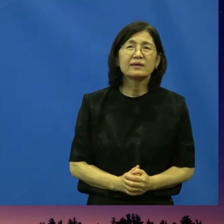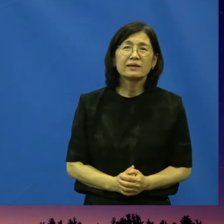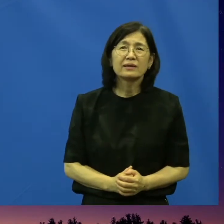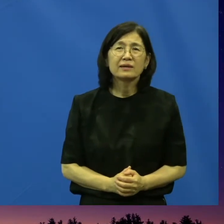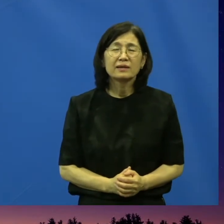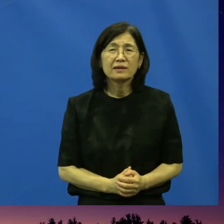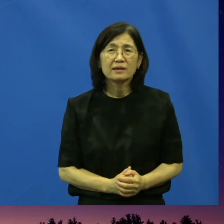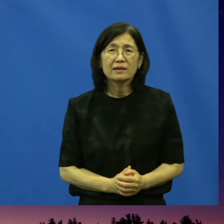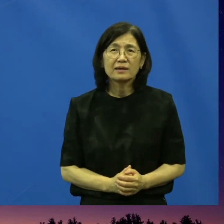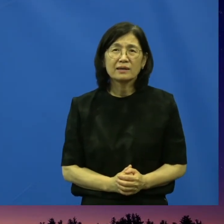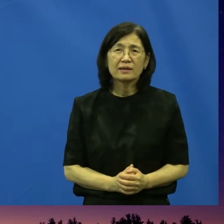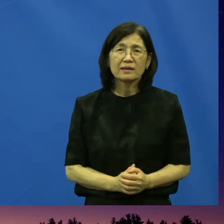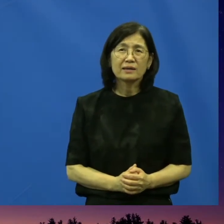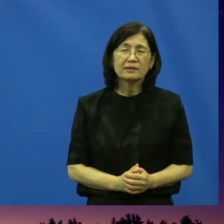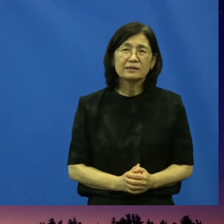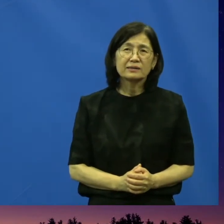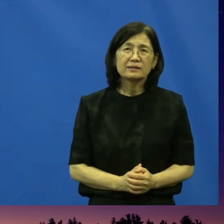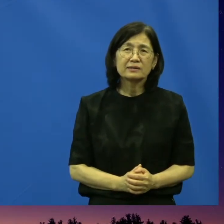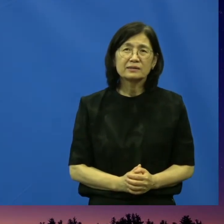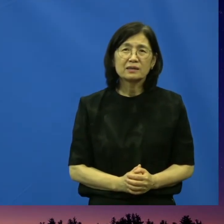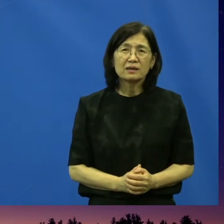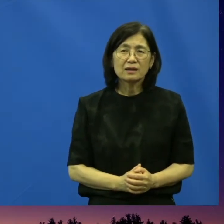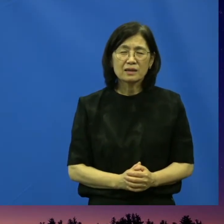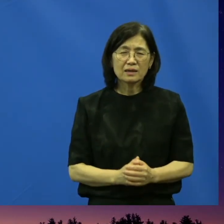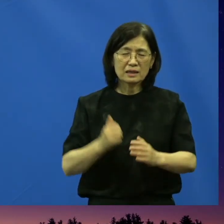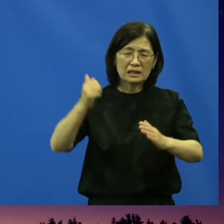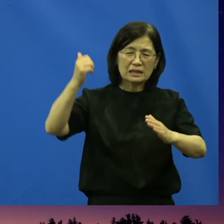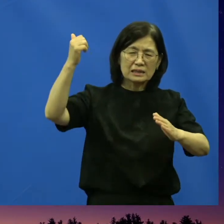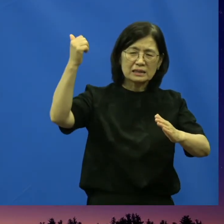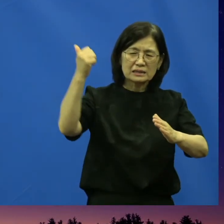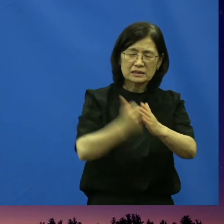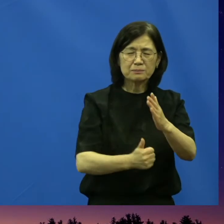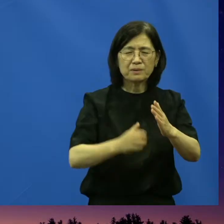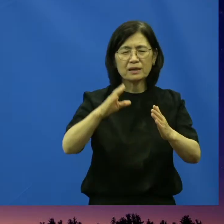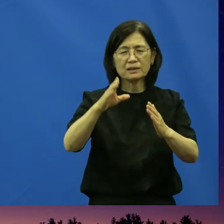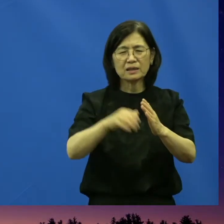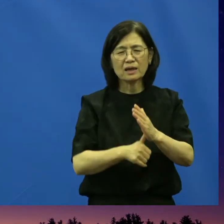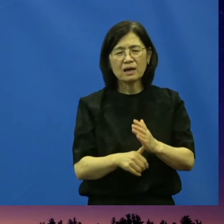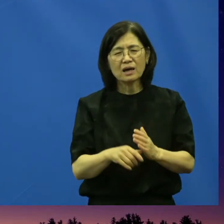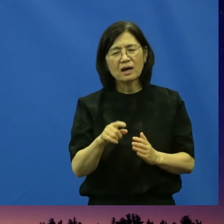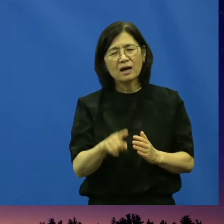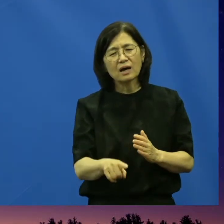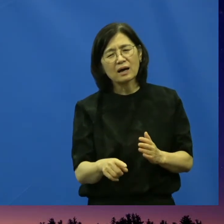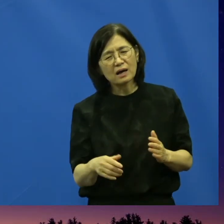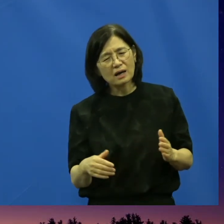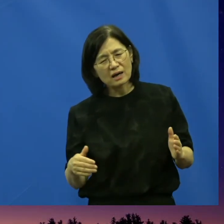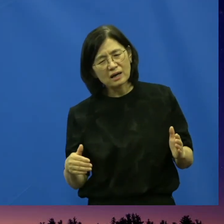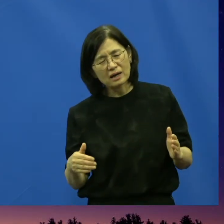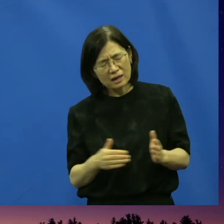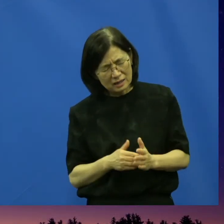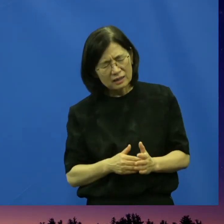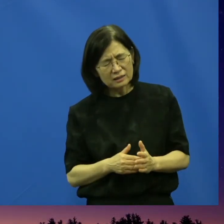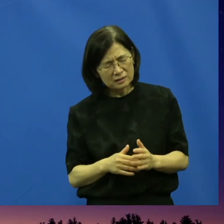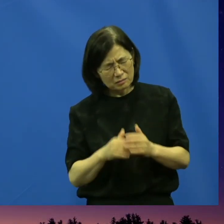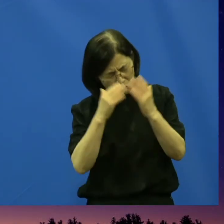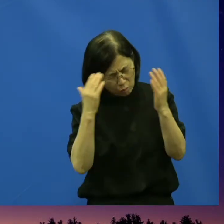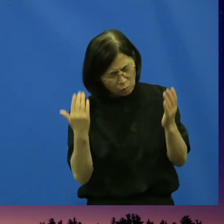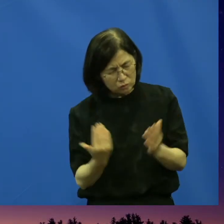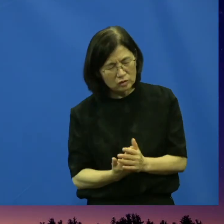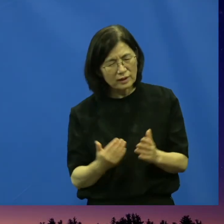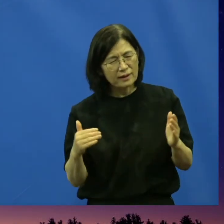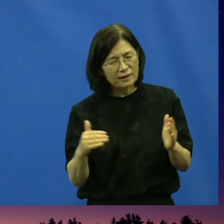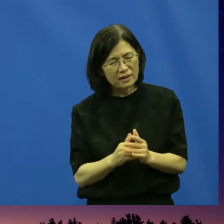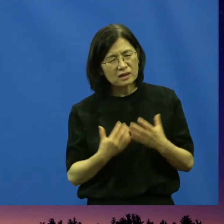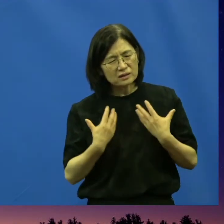아, 이게 끝이구나, 이제 끝이구나, 더 이상 더 내려갈 곳이 없구나. 근데 또 지하실이 있고 말이죠. 계속 내려가는 거예요.